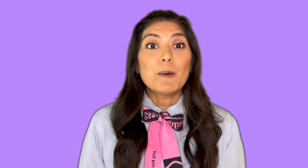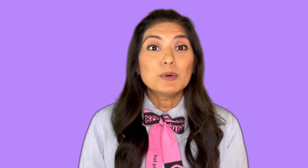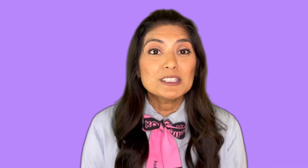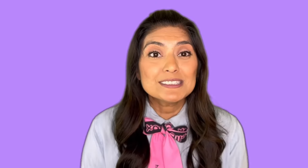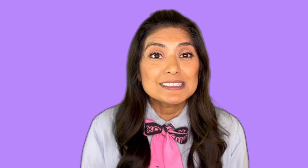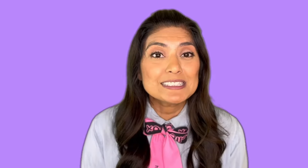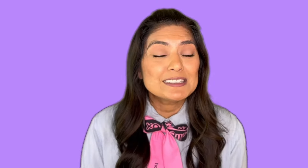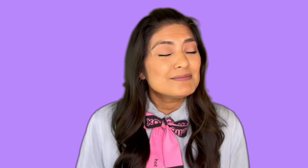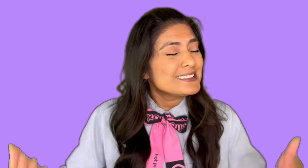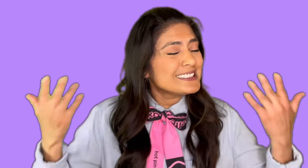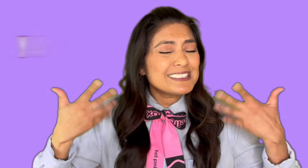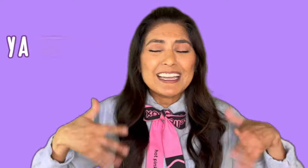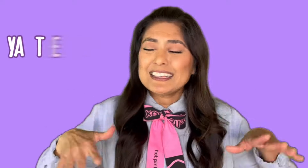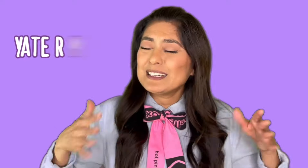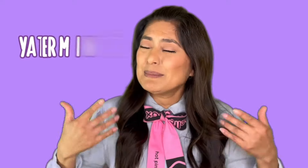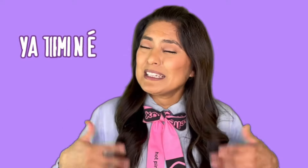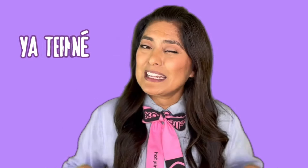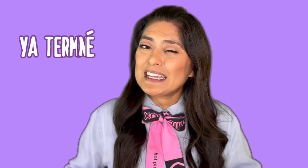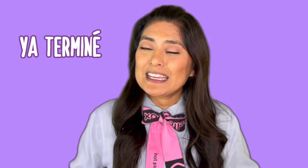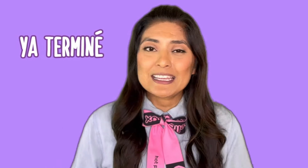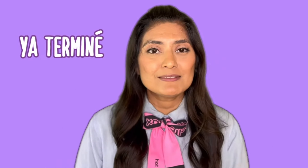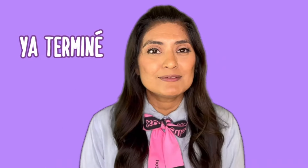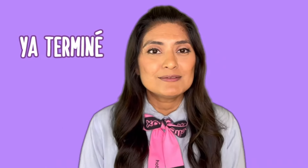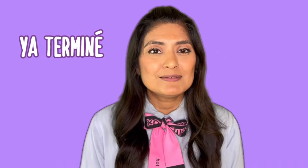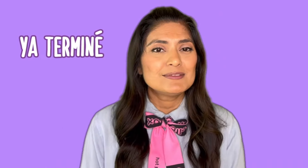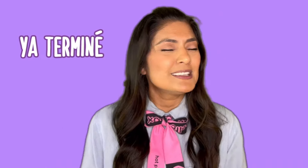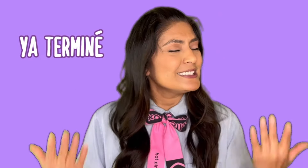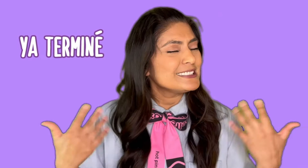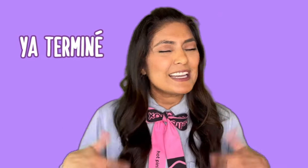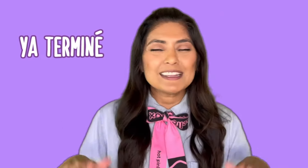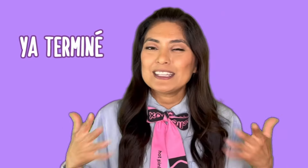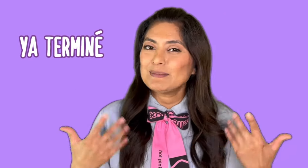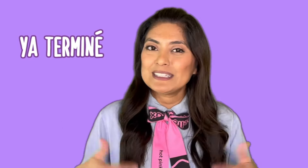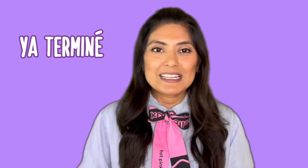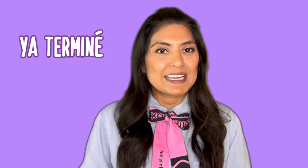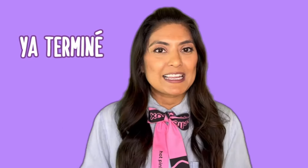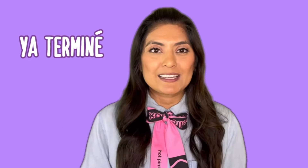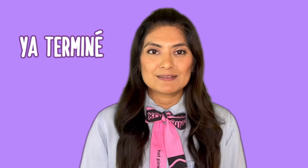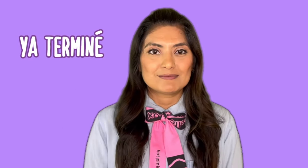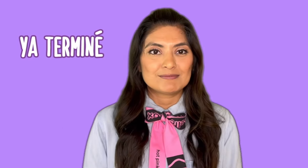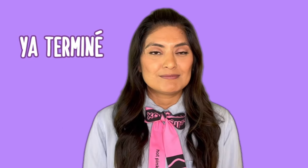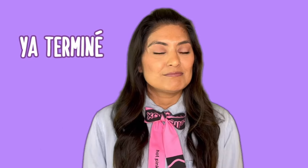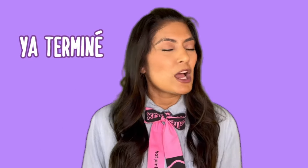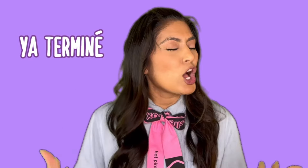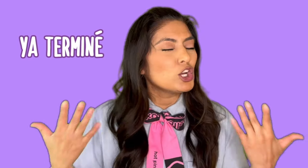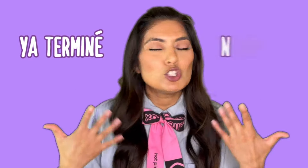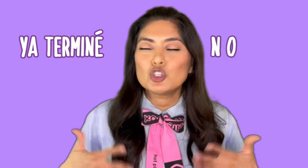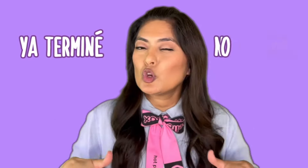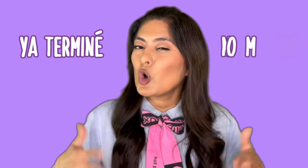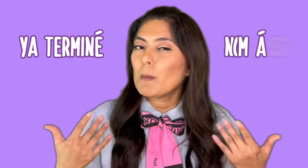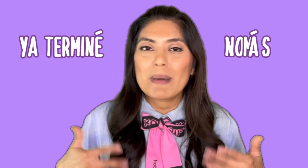Puedes decir, ya terminé. Ya terminé. No